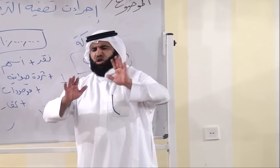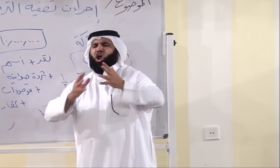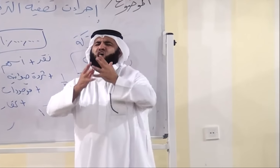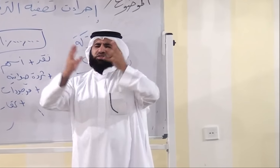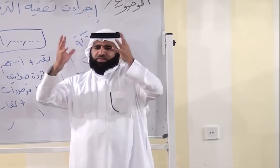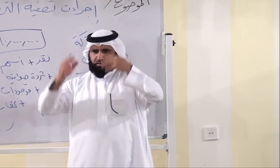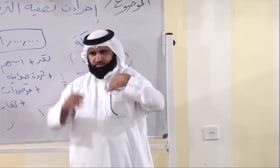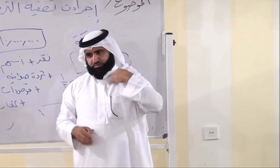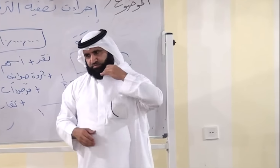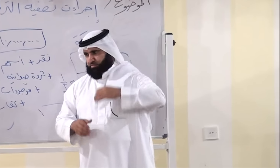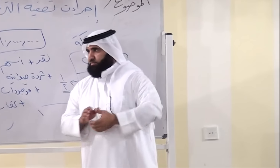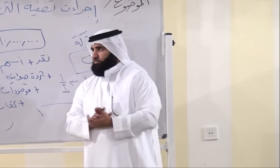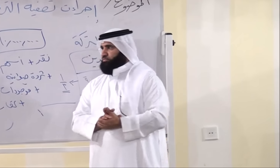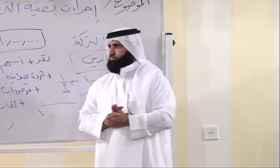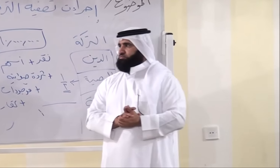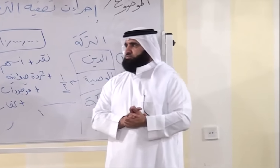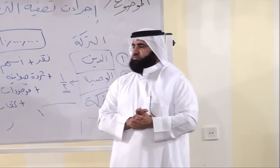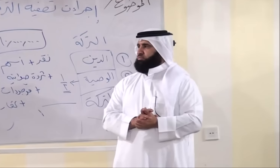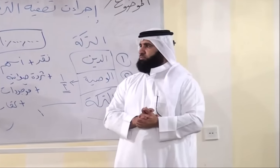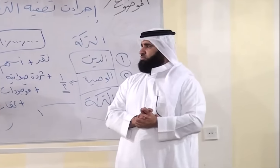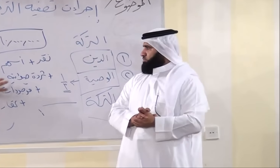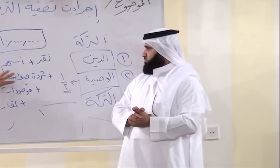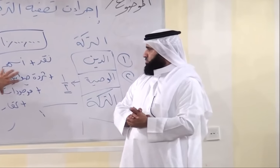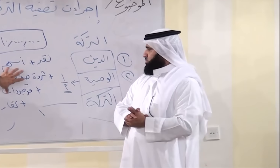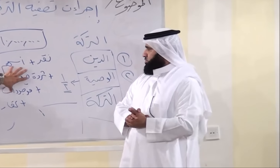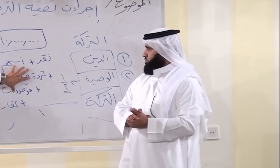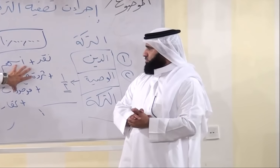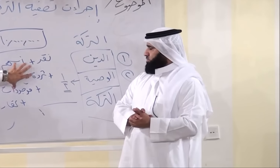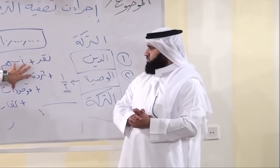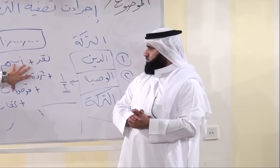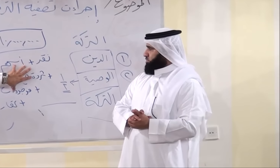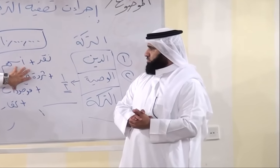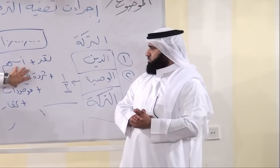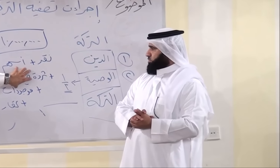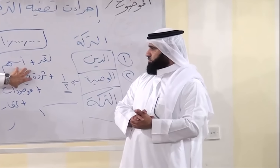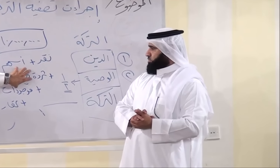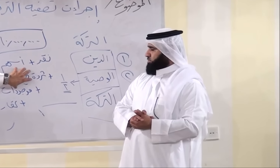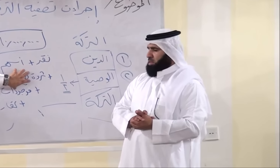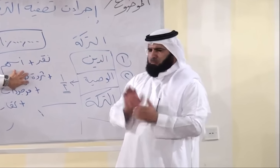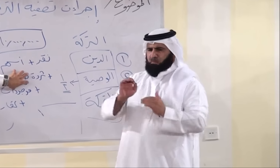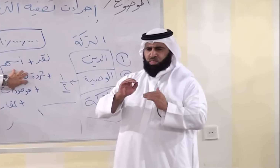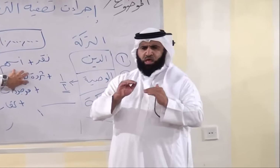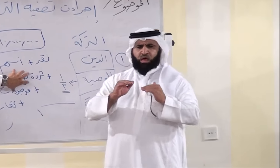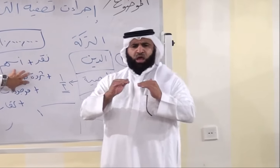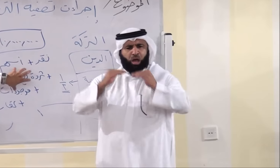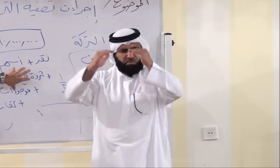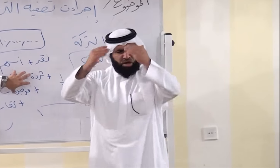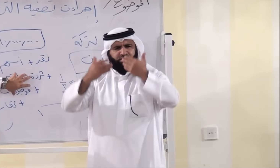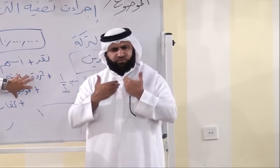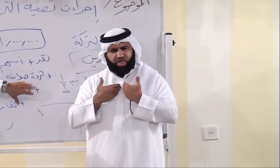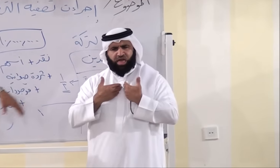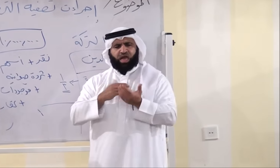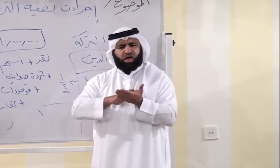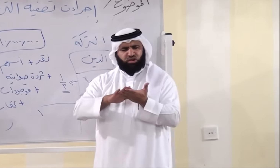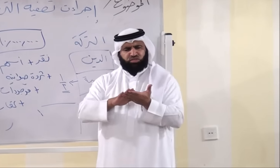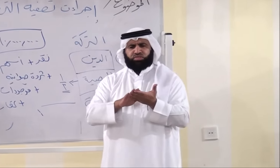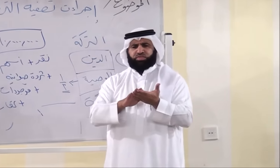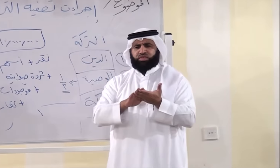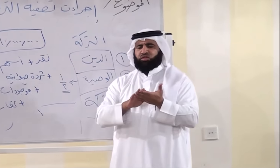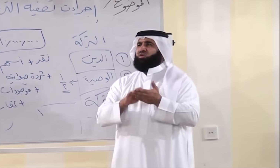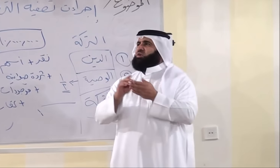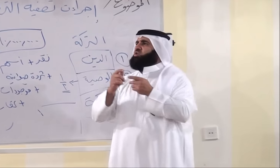مثل ما ذكرت لكم انها افضل شيء، بحيث انه هل العقارات أو هذه الأموال لما